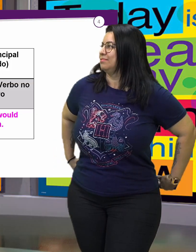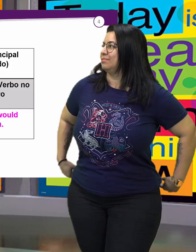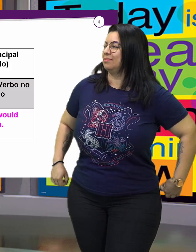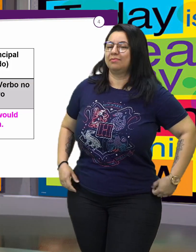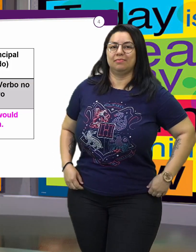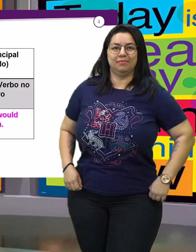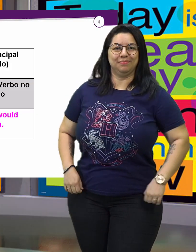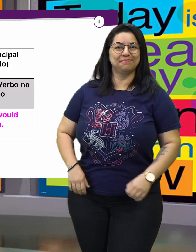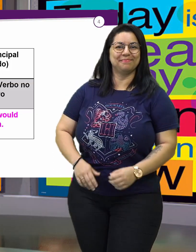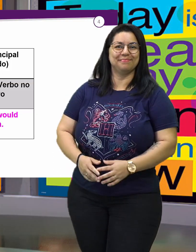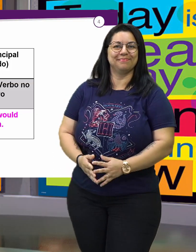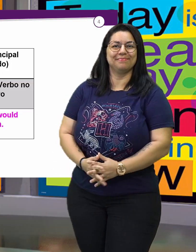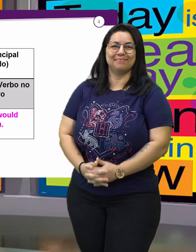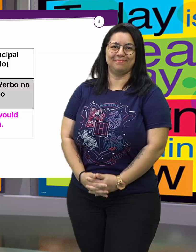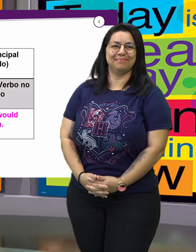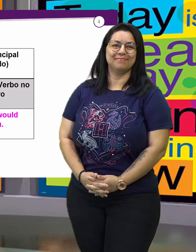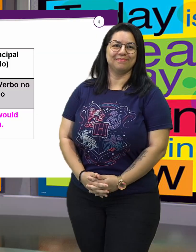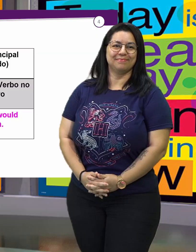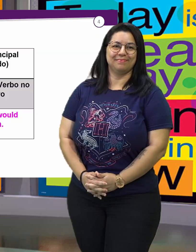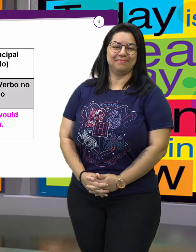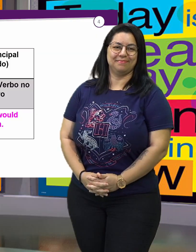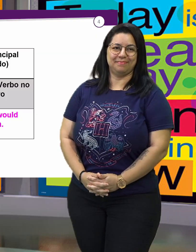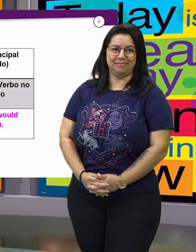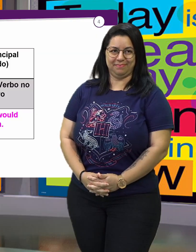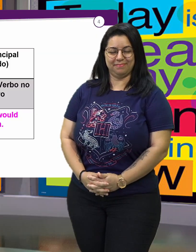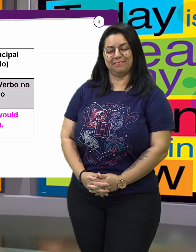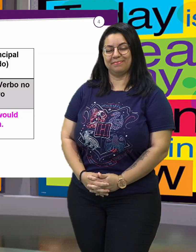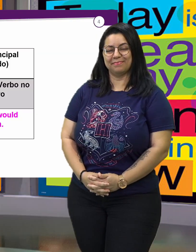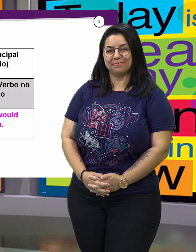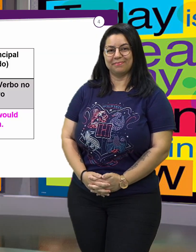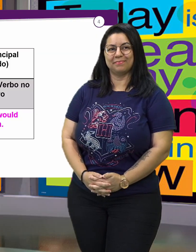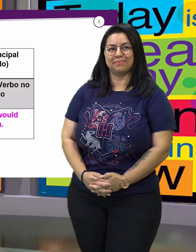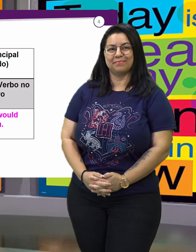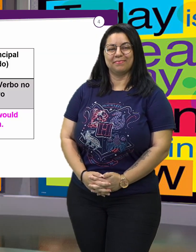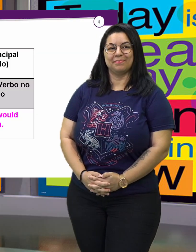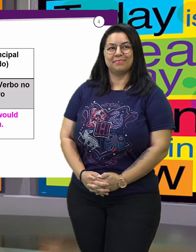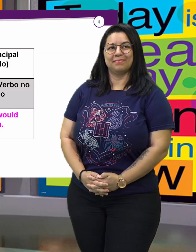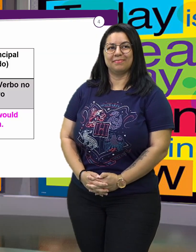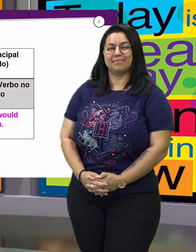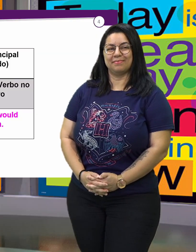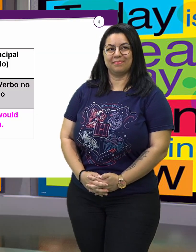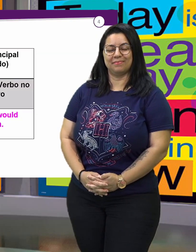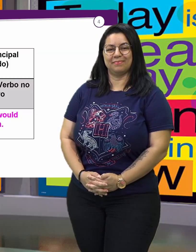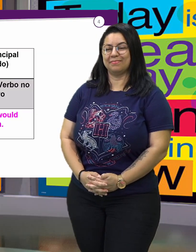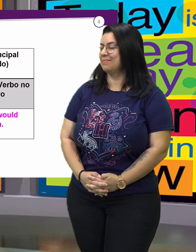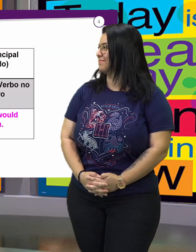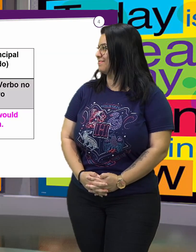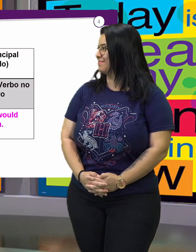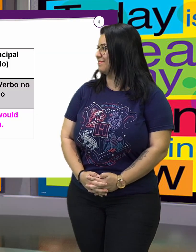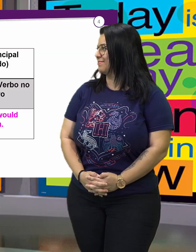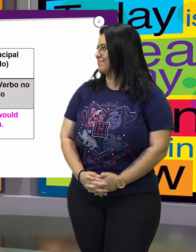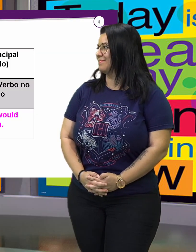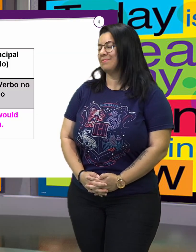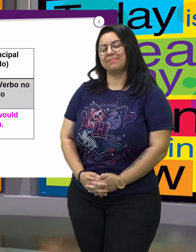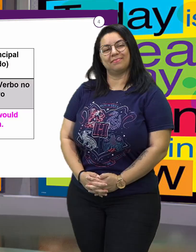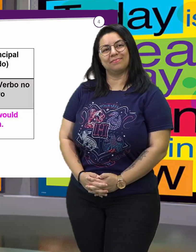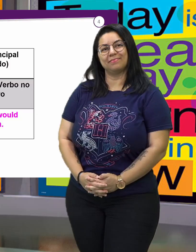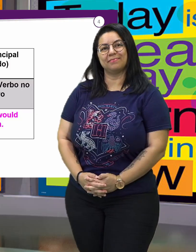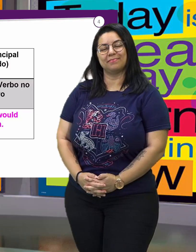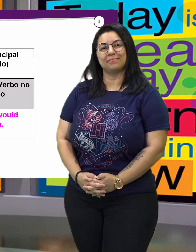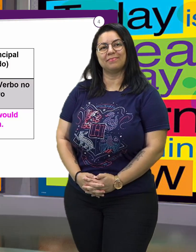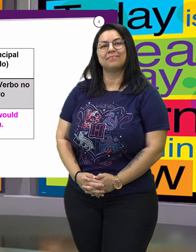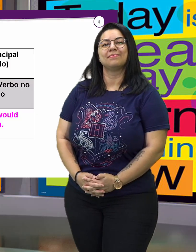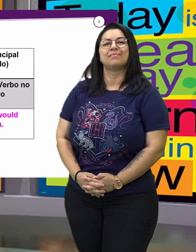mexer com o subjuntivo. Então, ó... If this thing happened, a tradução para esse happened, você está acostumado a traduzir para o passado